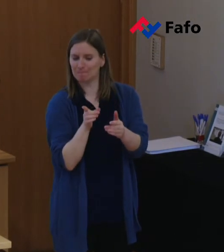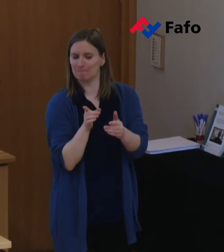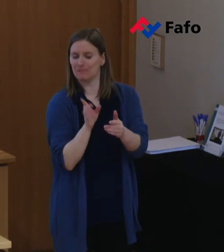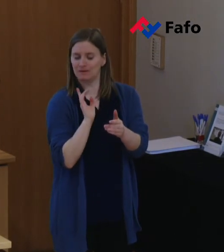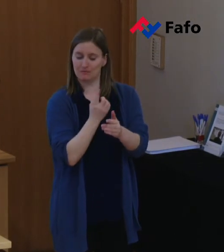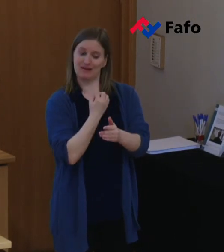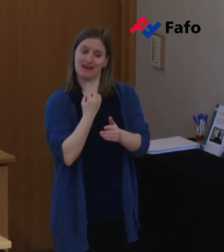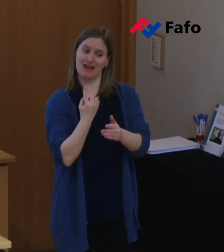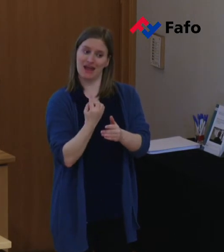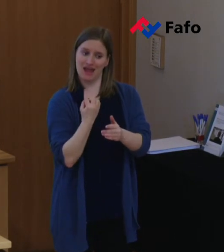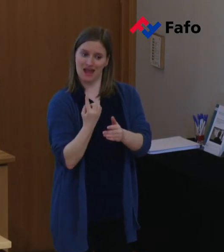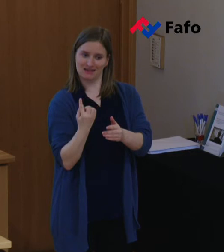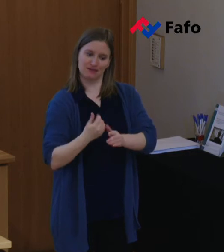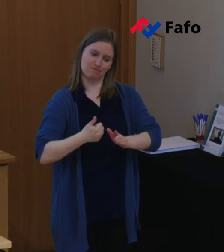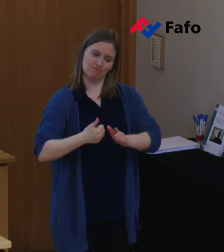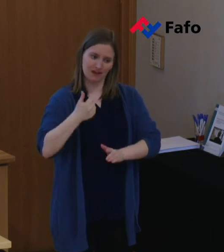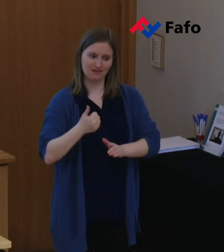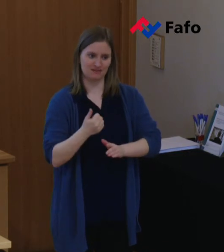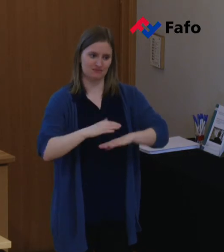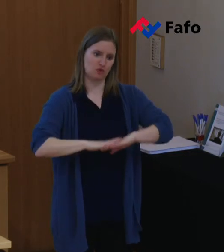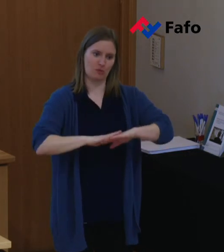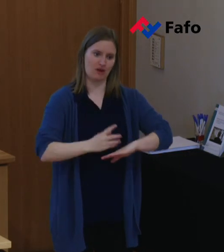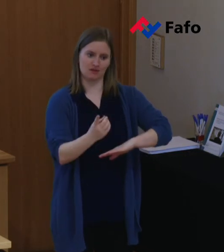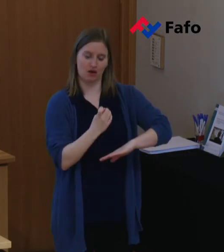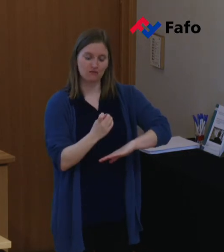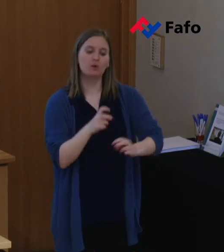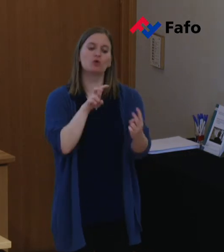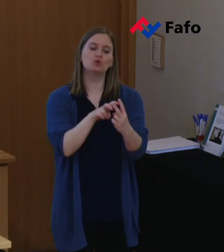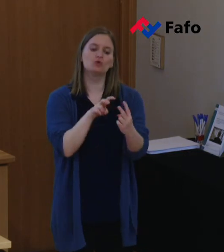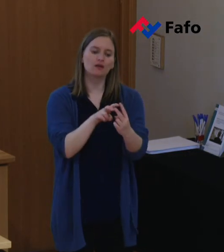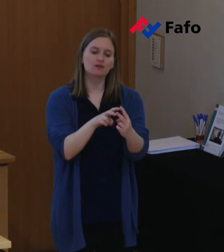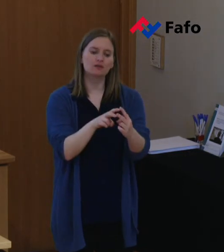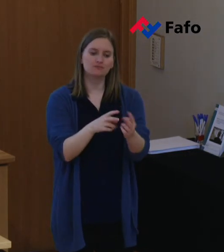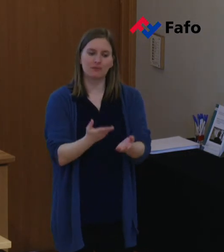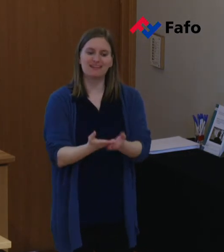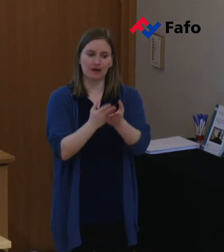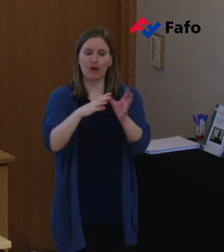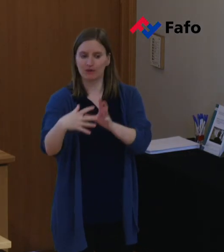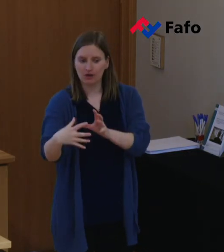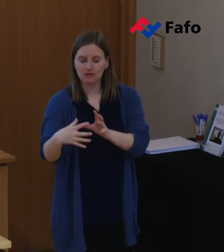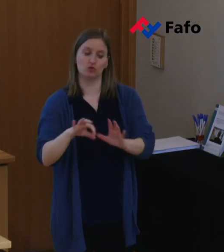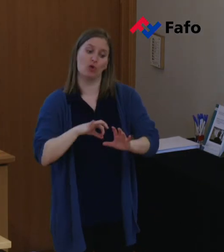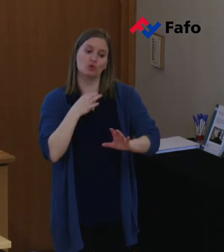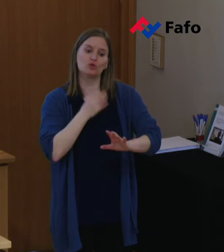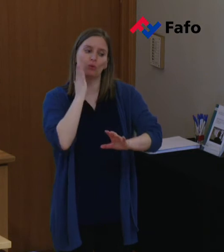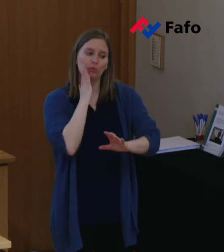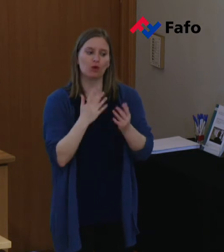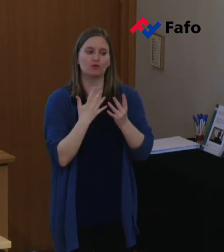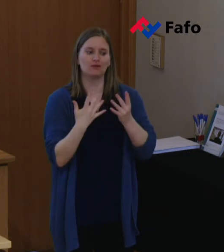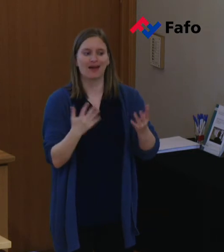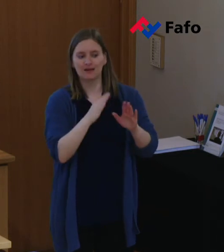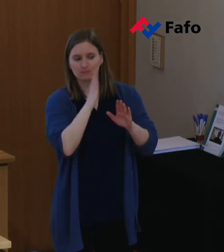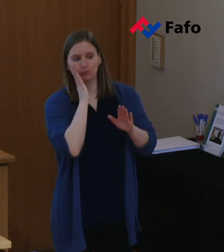eneste fundamentale kravet I Housing First at du må ha kontakt med hjelpeapparatet. Og så må du ønske å bo I en ordinær